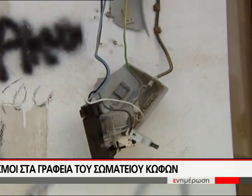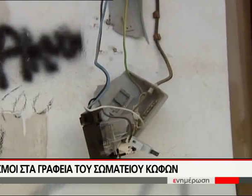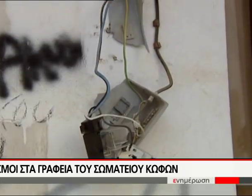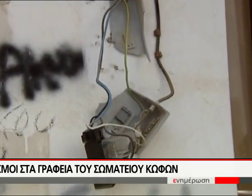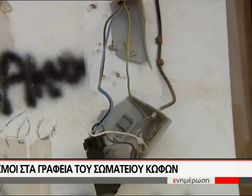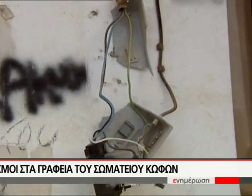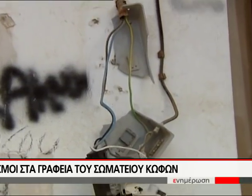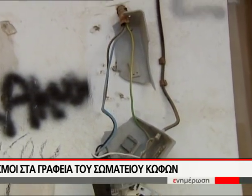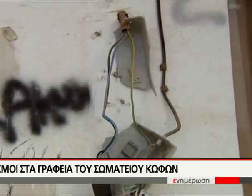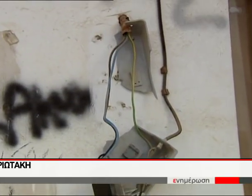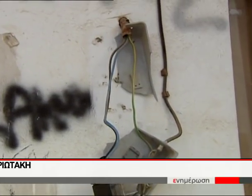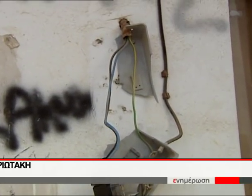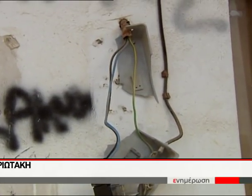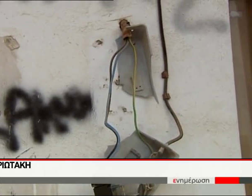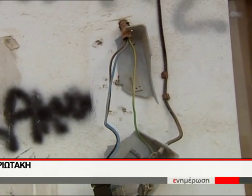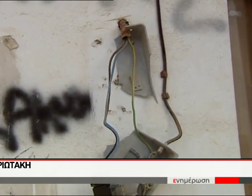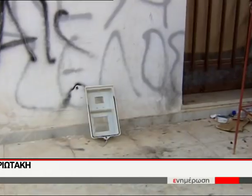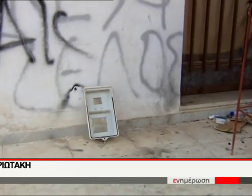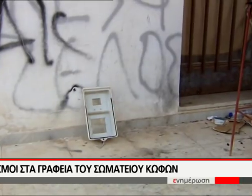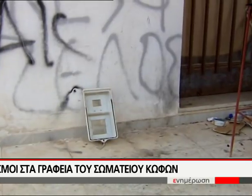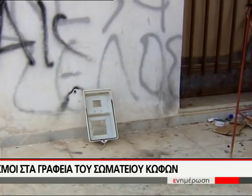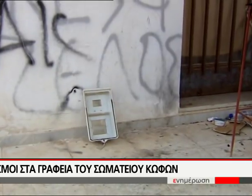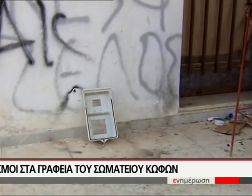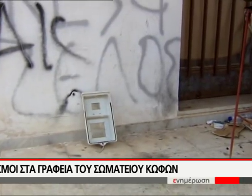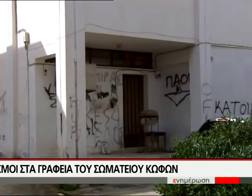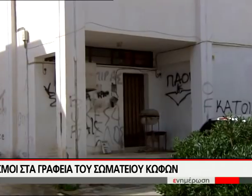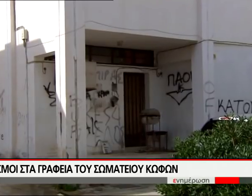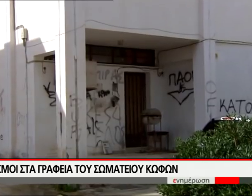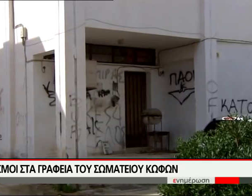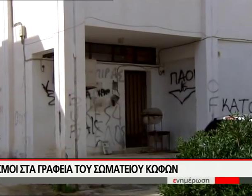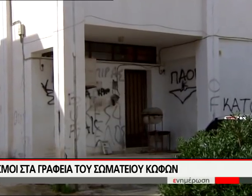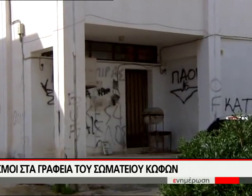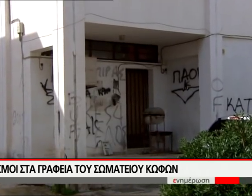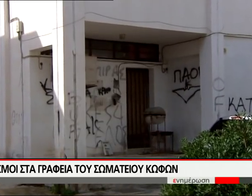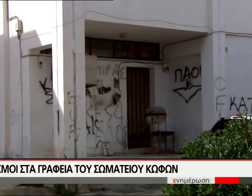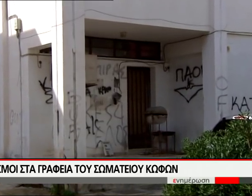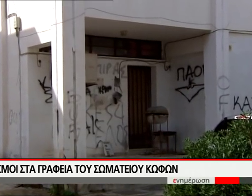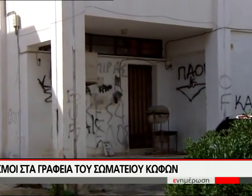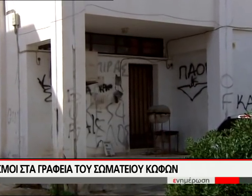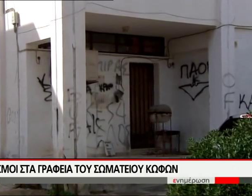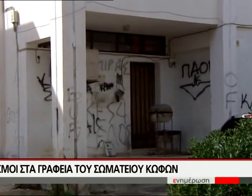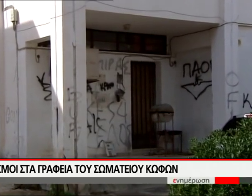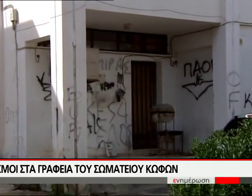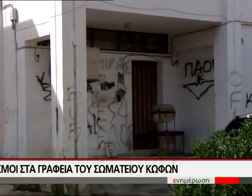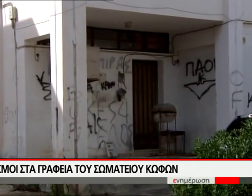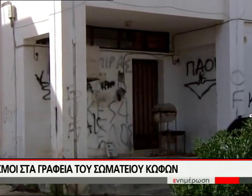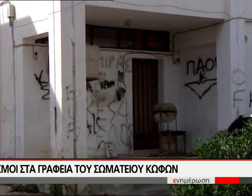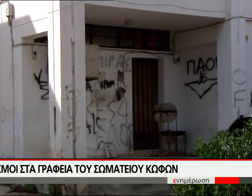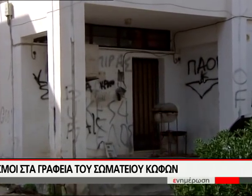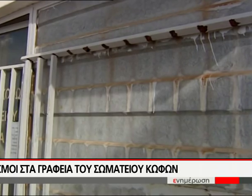σπασμένες σιδεριές, κομμένα καλώδια, σπασμένο το ρολόι της ΔΕΗ. Αυτή την κατάσταση άφησαν πίσω τους βάνδαλοι που επιτέθηκαν στα γραφεία των Σωματείων